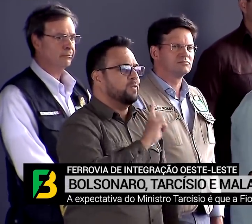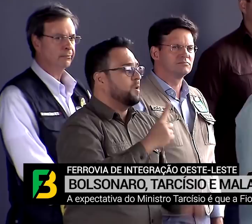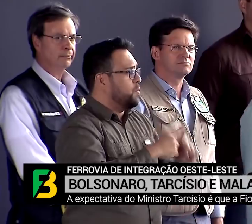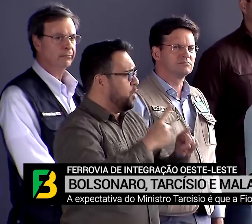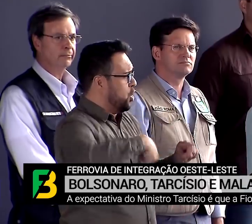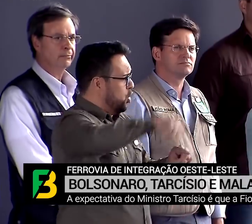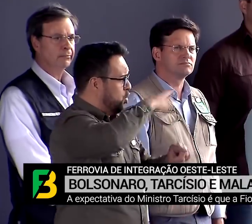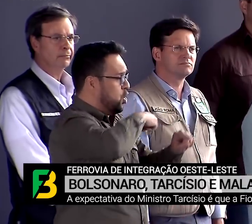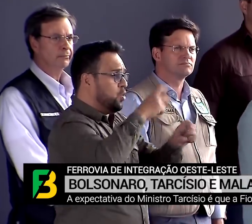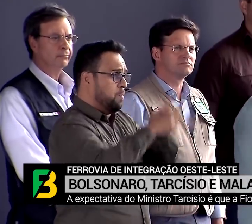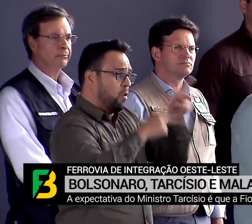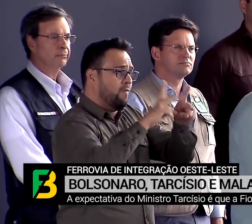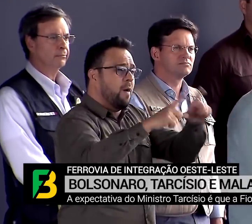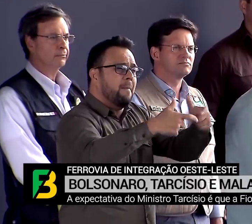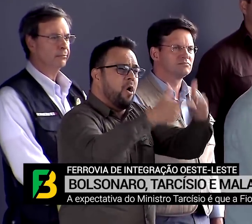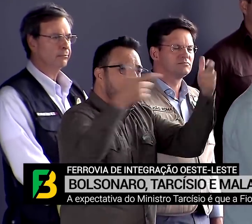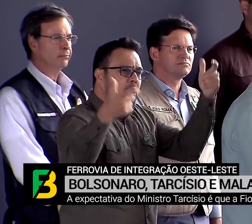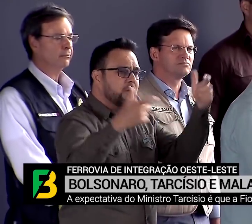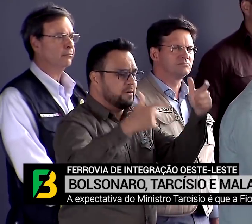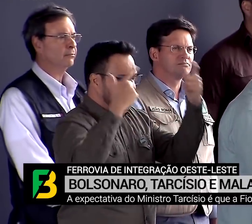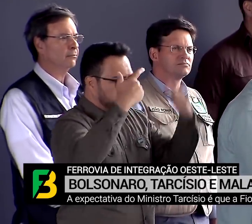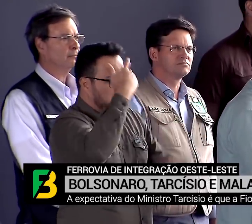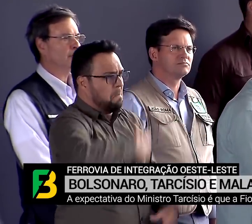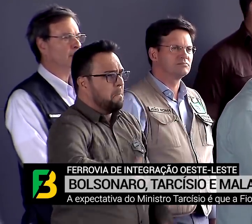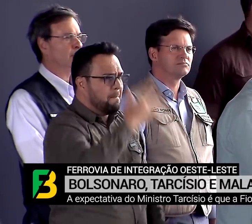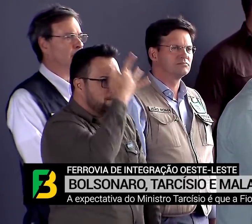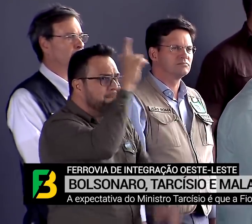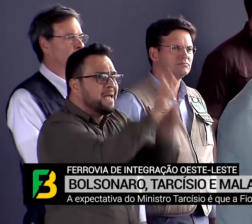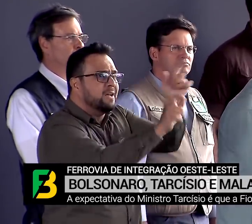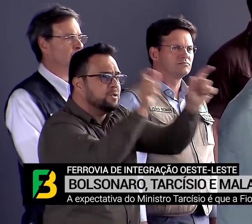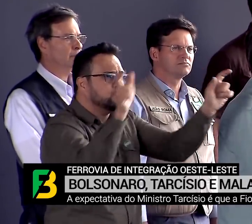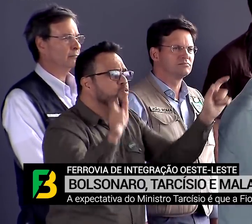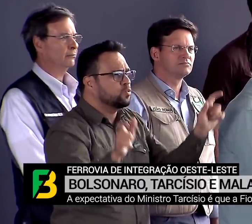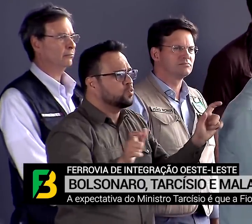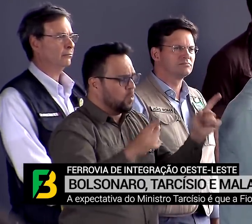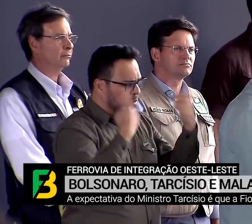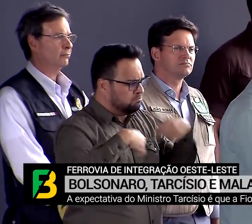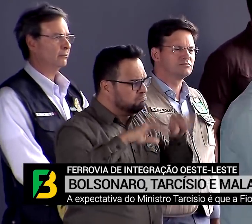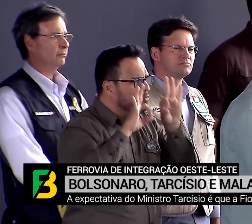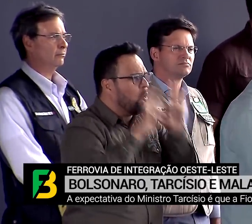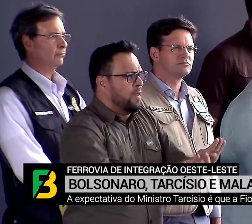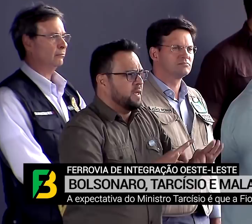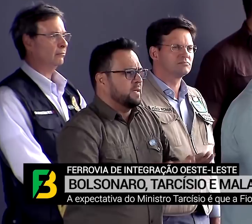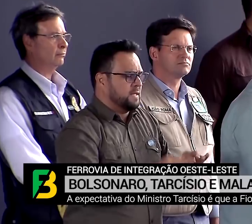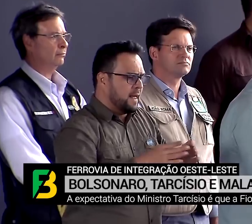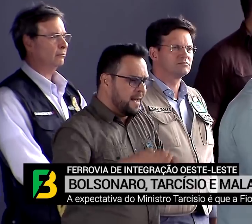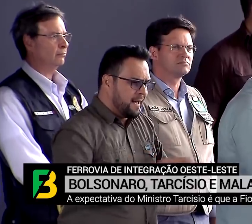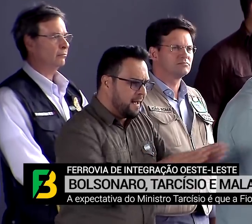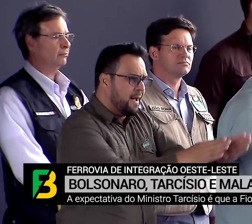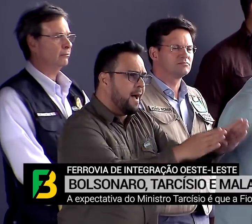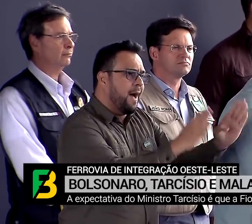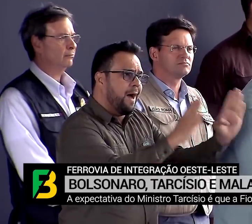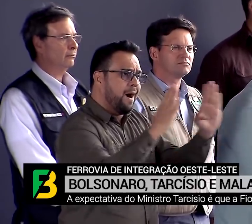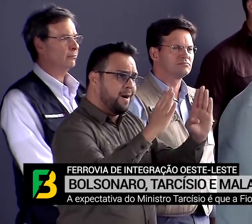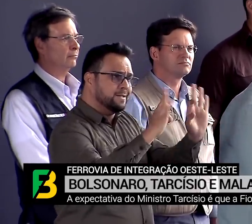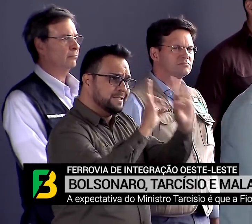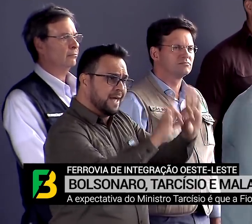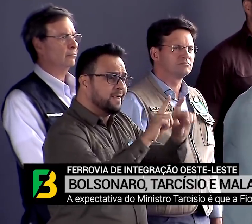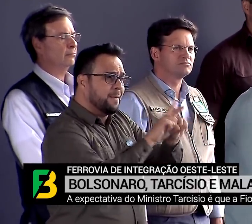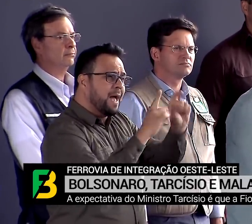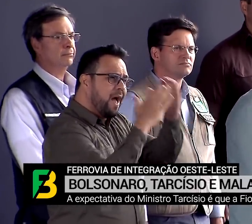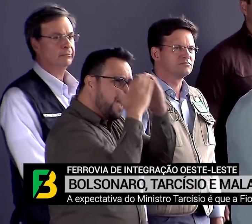somos a maioria somos pessoas de bem estamos do lado certo e